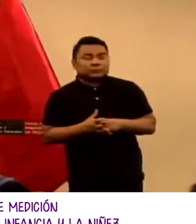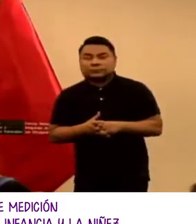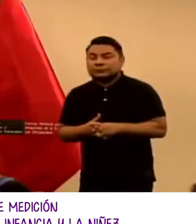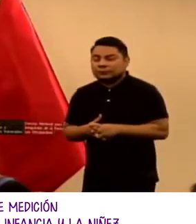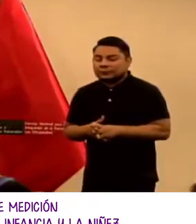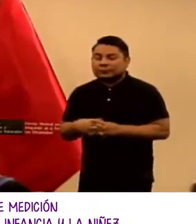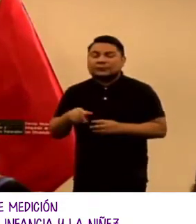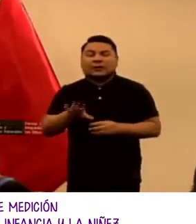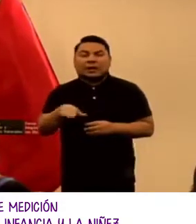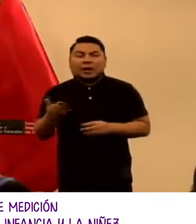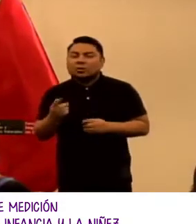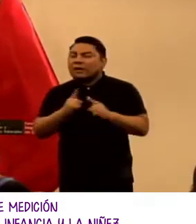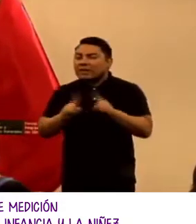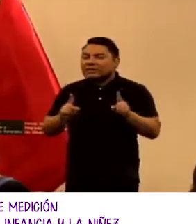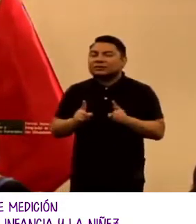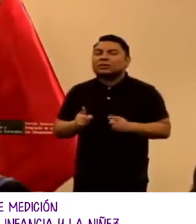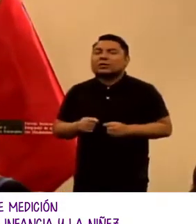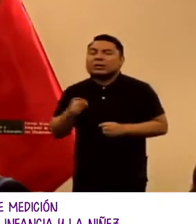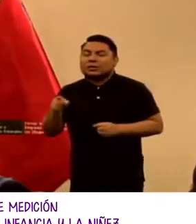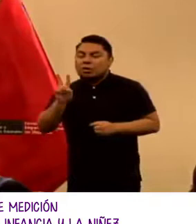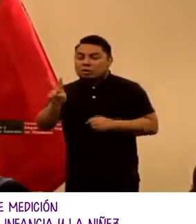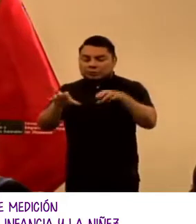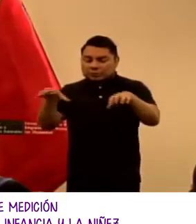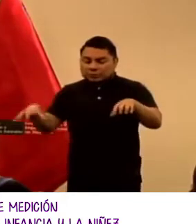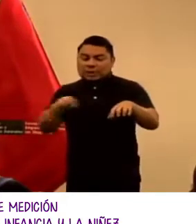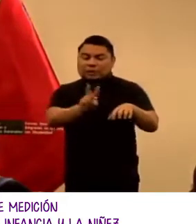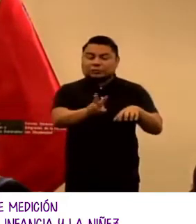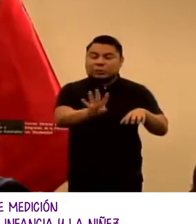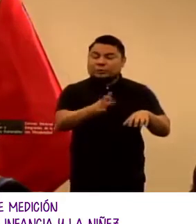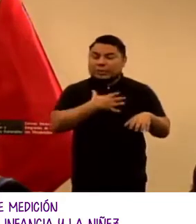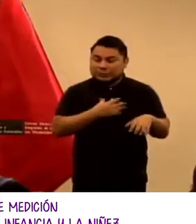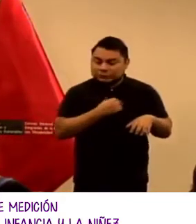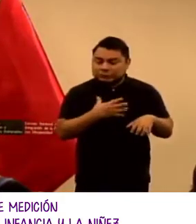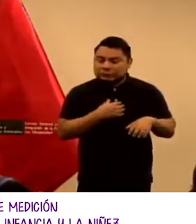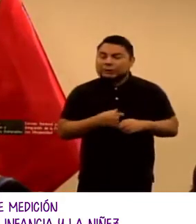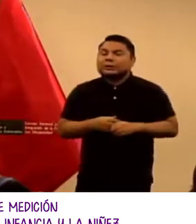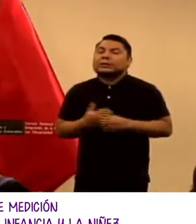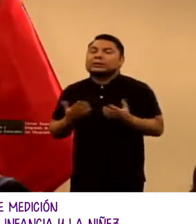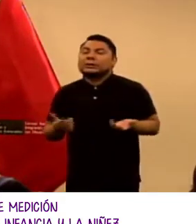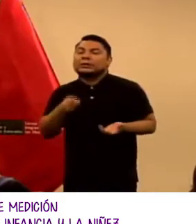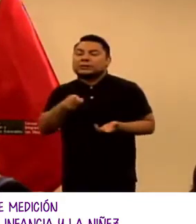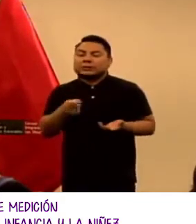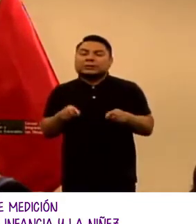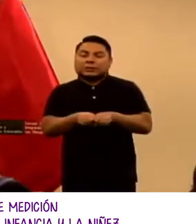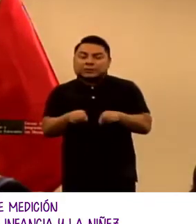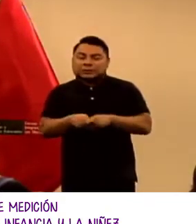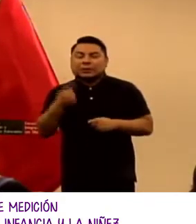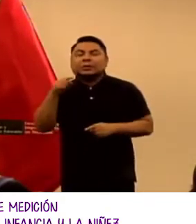hay una variación entre los dos módulos. Para 2 y 4 años se aborda tanto